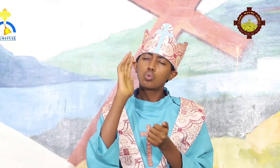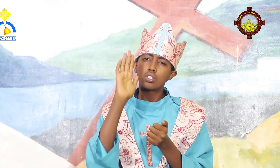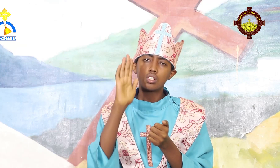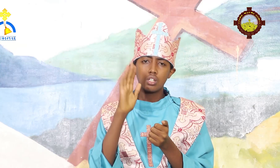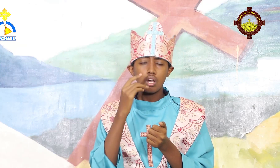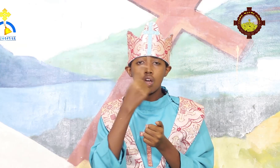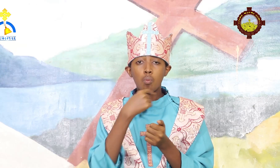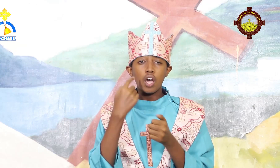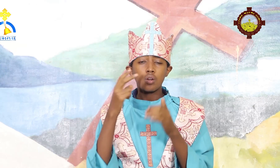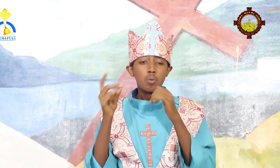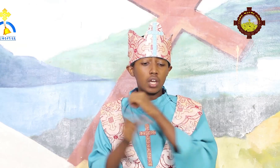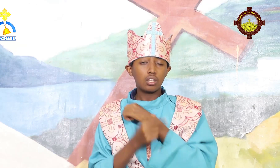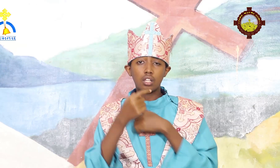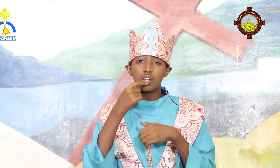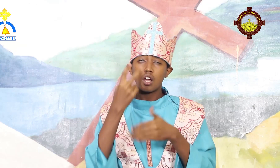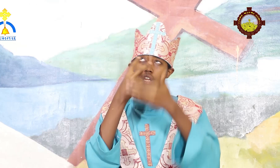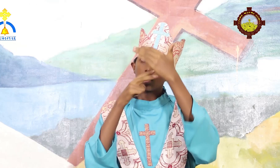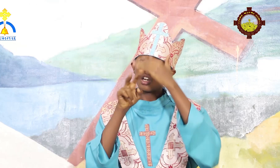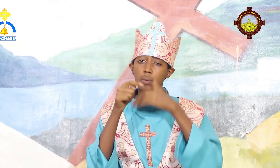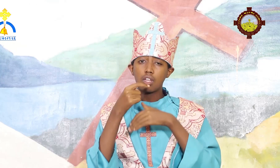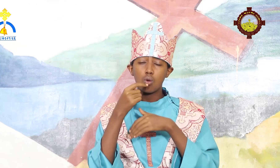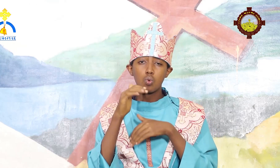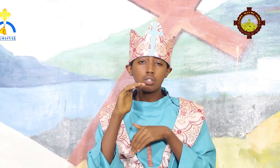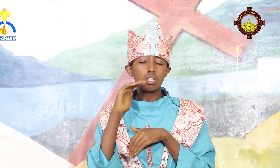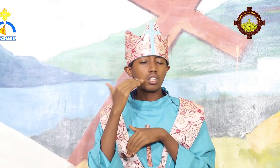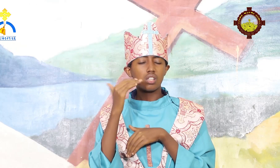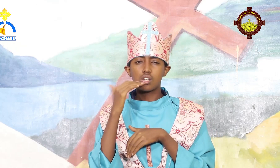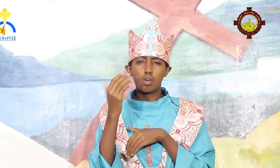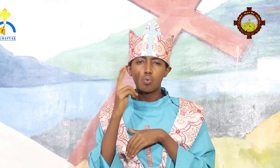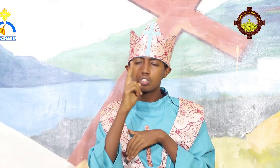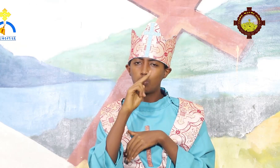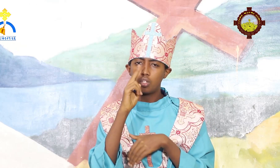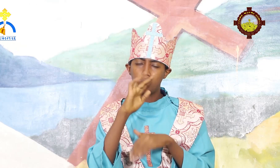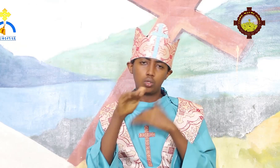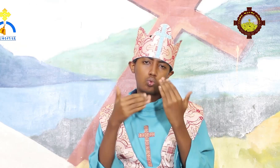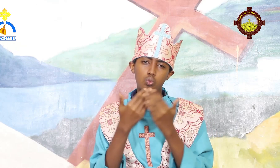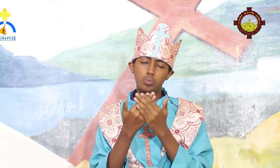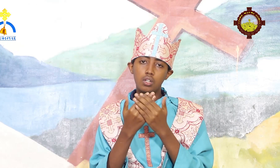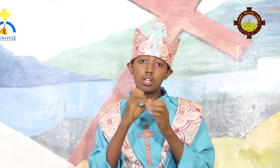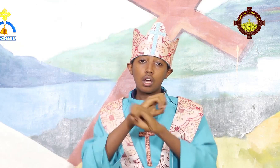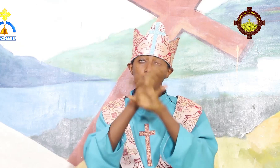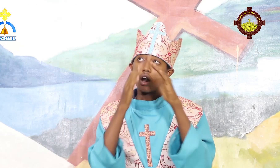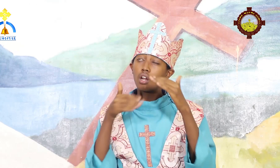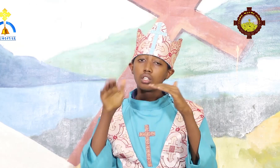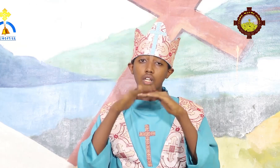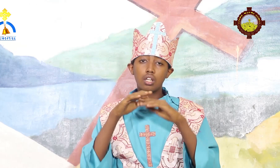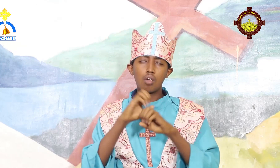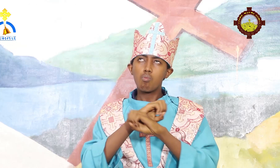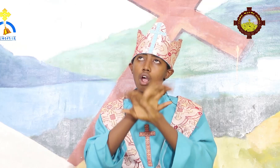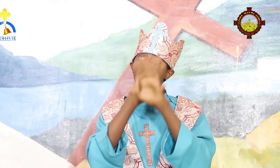ሽንፊቱን ማን መታህ ተናገር ተንብይ እያሉ እየተሳሳቁ ዘበቱበት ሁሉ ከብርሃናት ይልቅ የሚያበራው